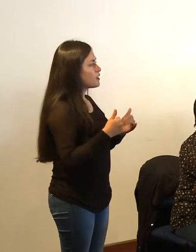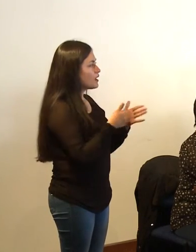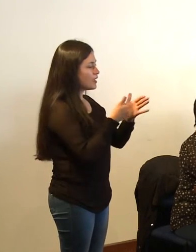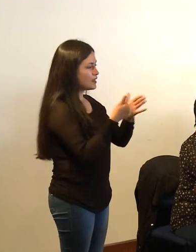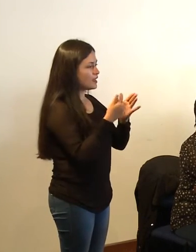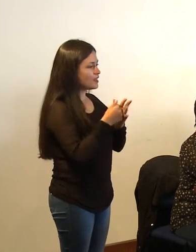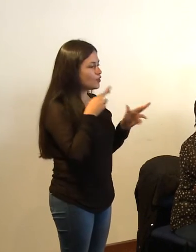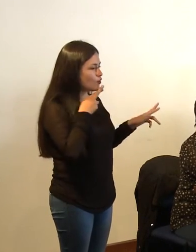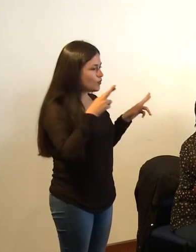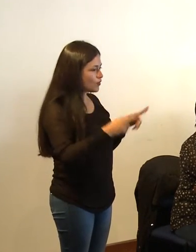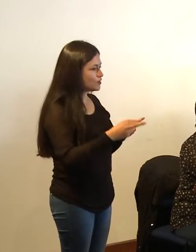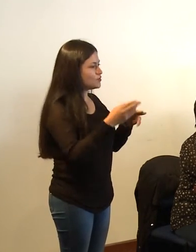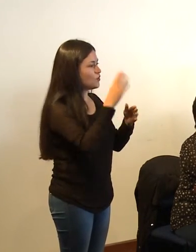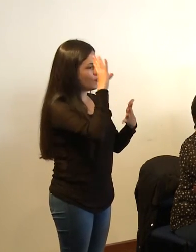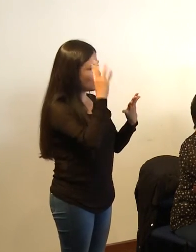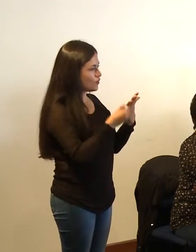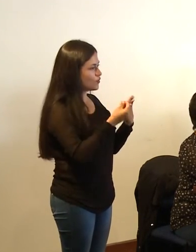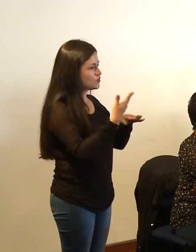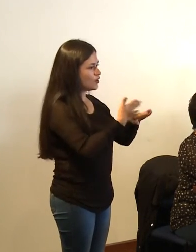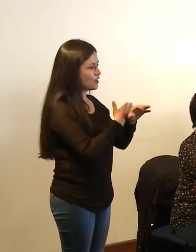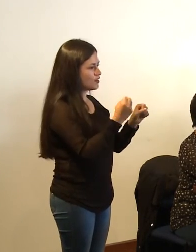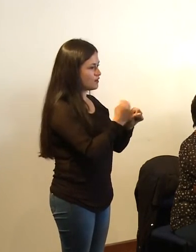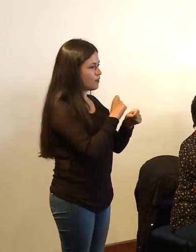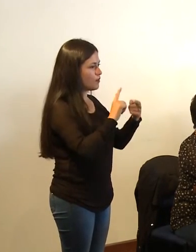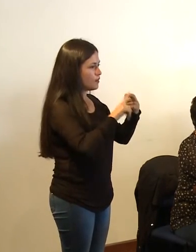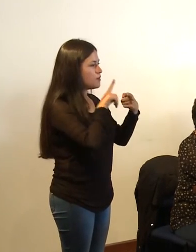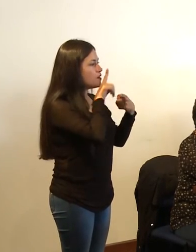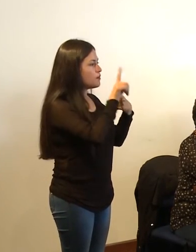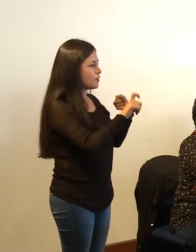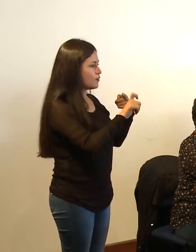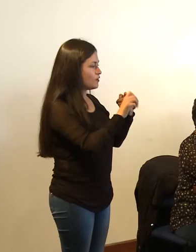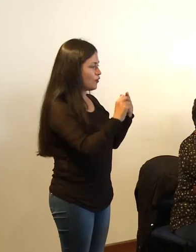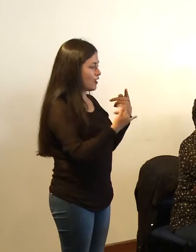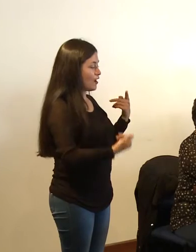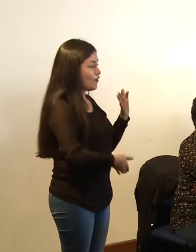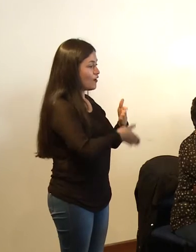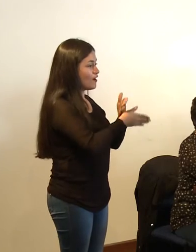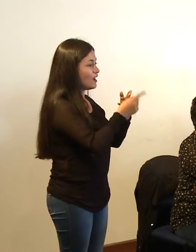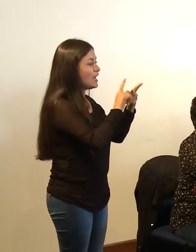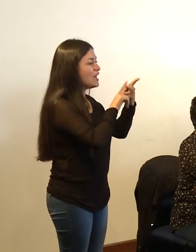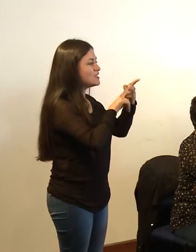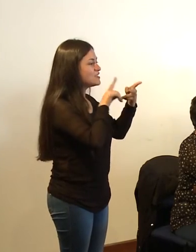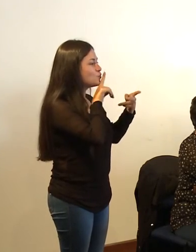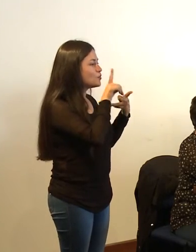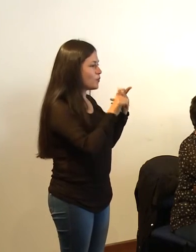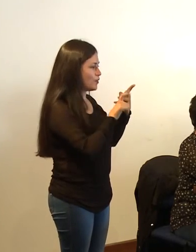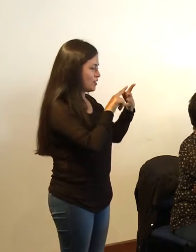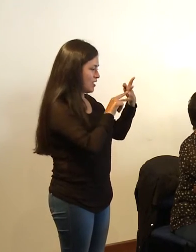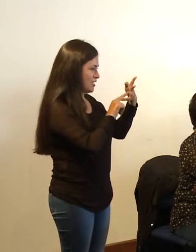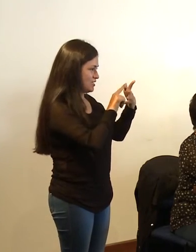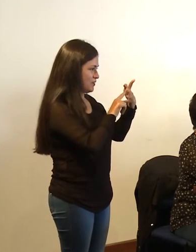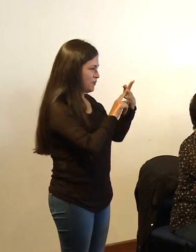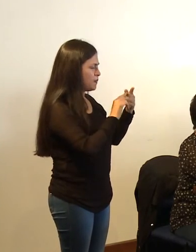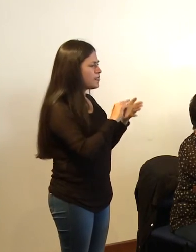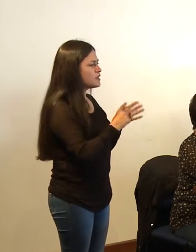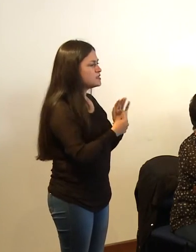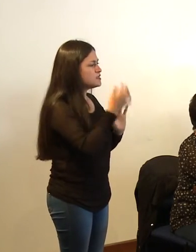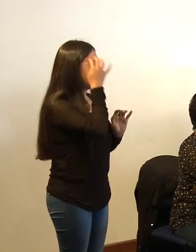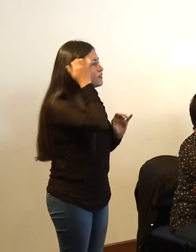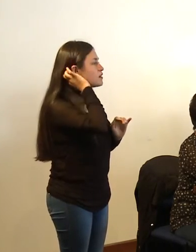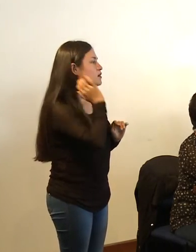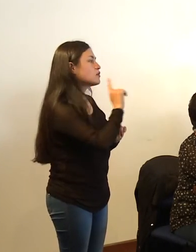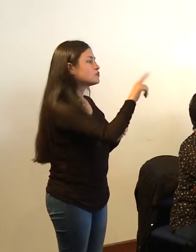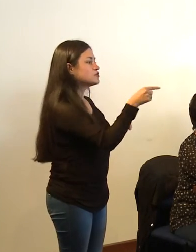recogido y problematizado un poco, a las otras dos preguntas. Bueno, ¿cómo es esto de educarnos como educadores